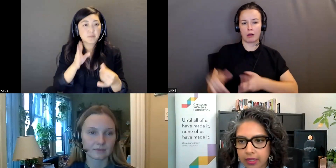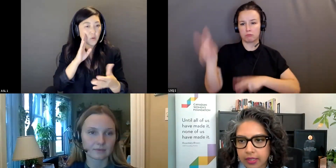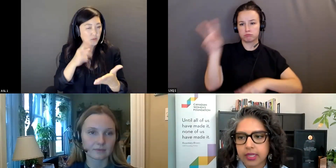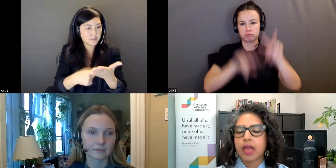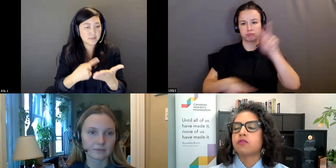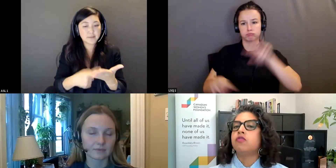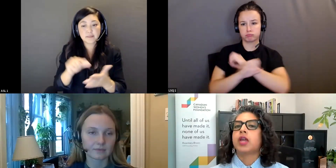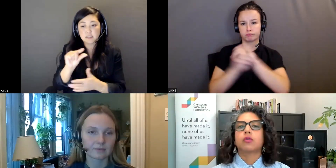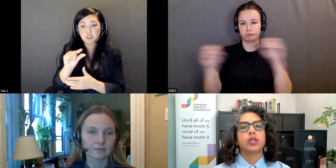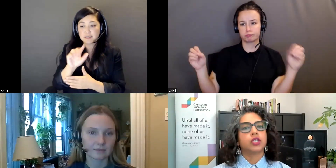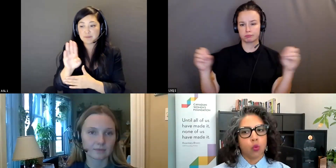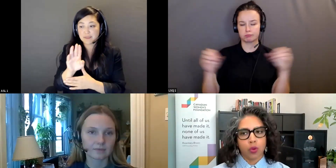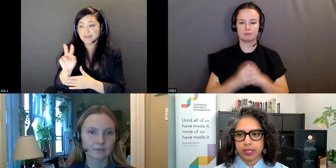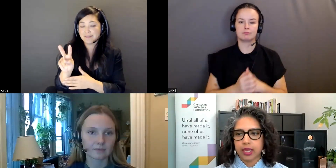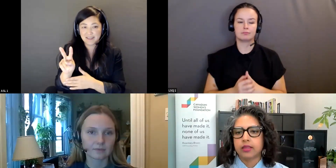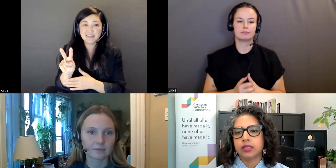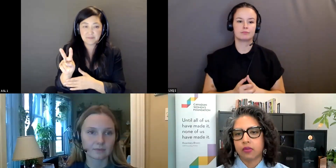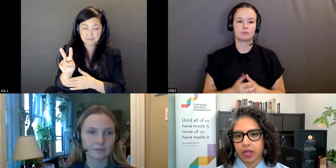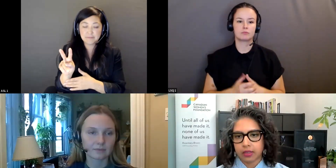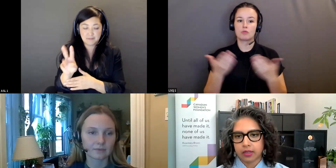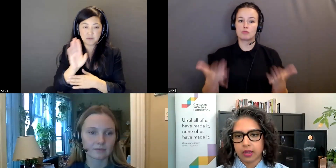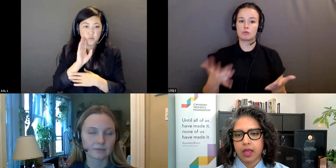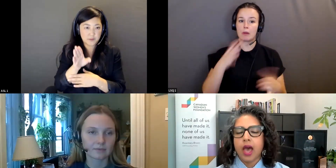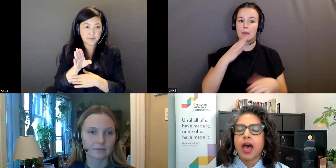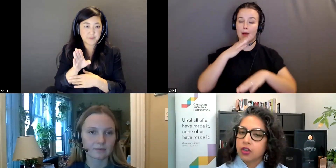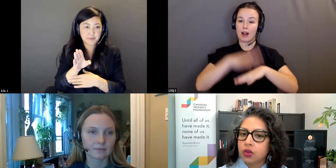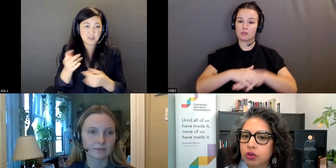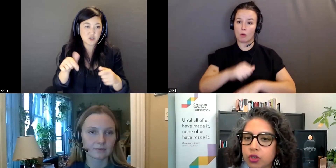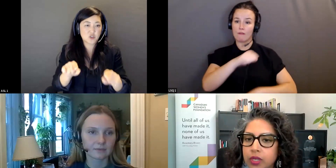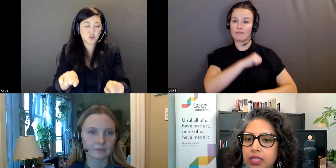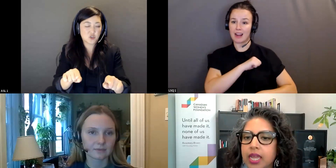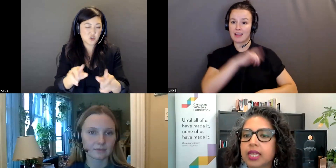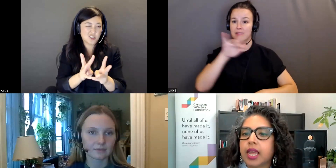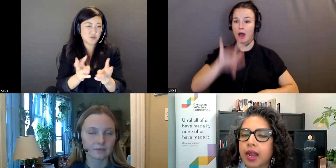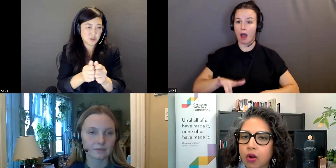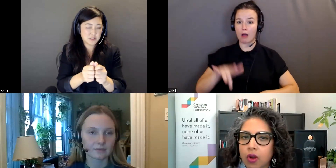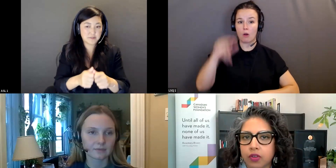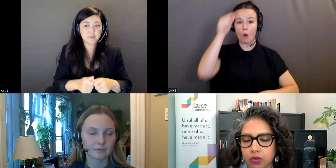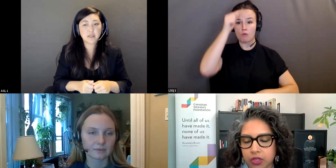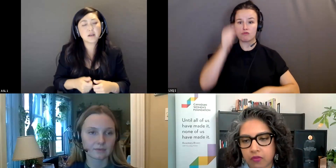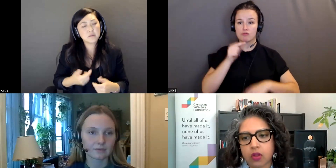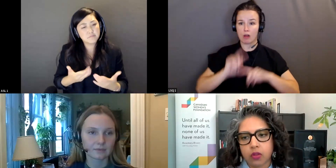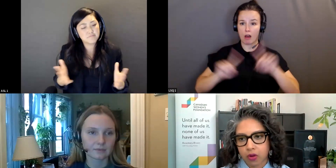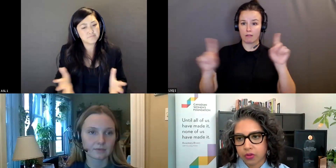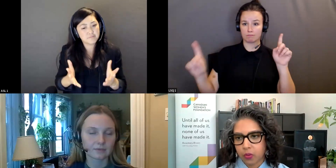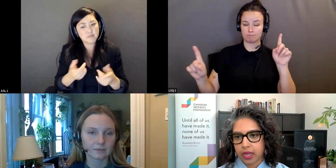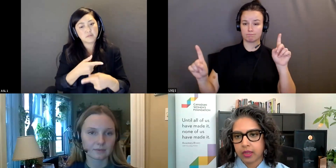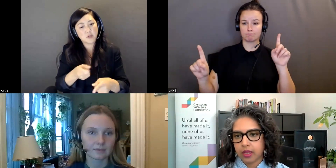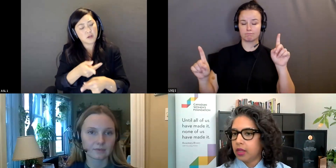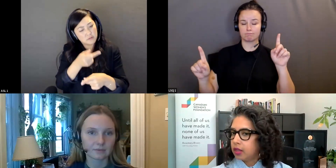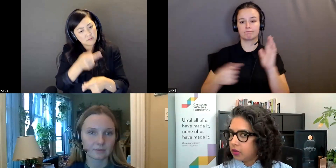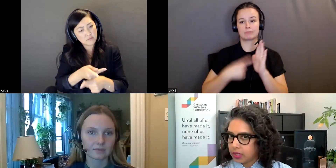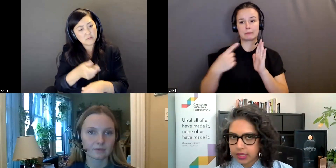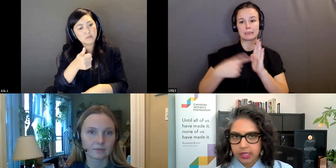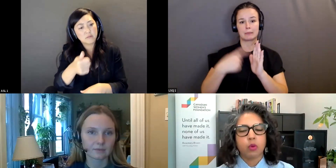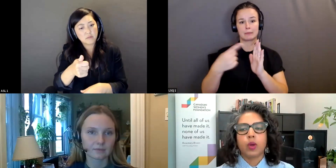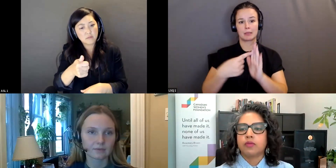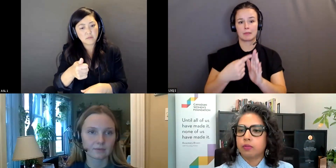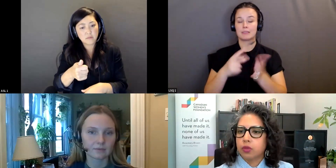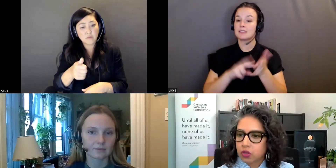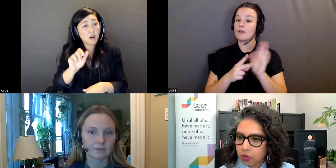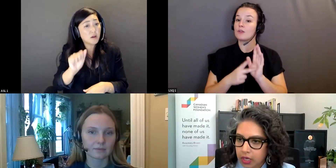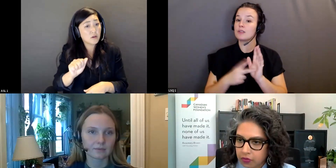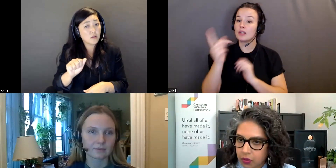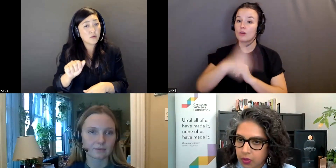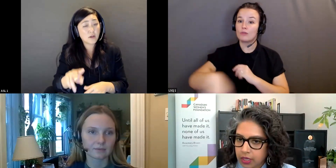Nous allons parler aujourd'hui de la violence fondée sur le genre à de nombreuses reprises. Et donc, nous vous encourageons